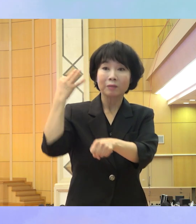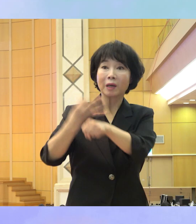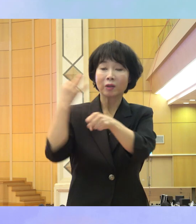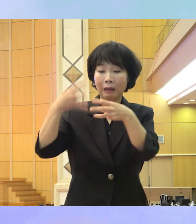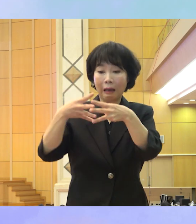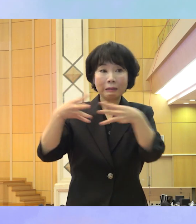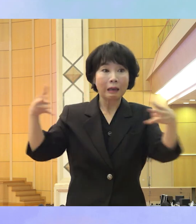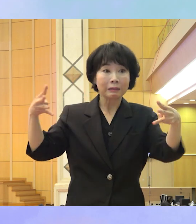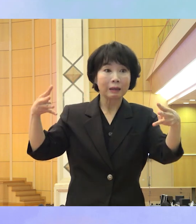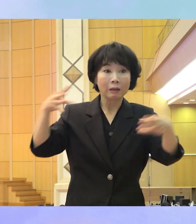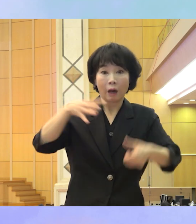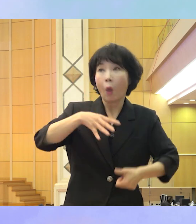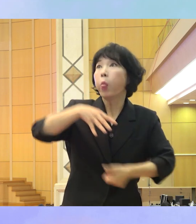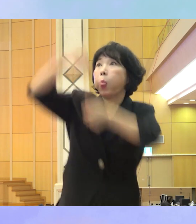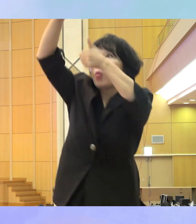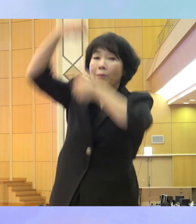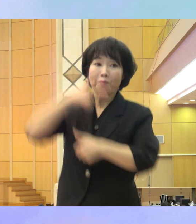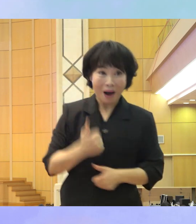자라.